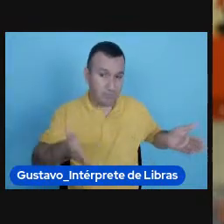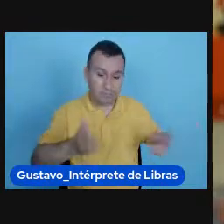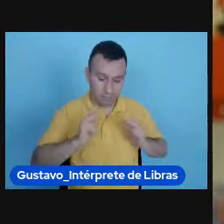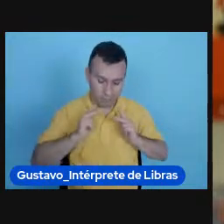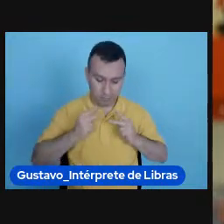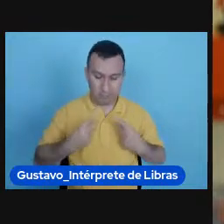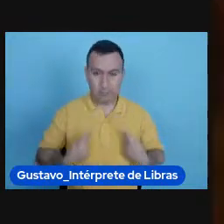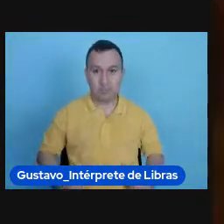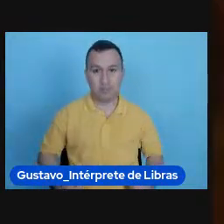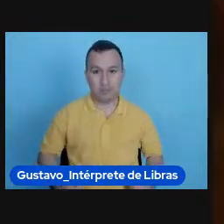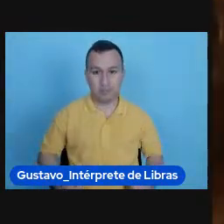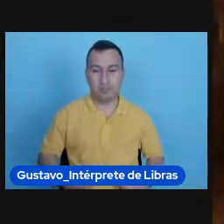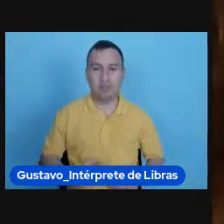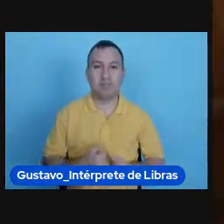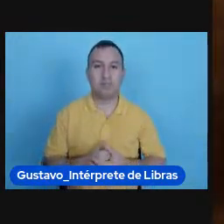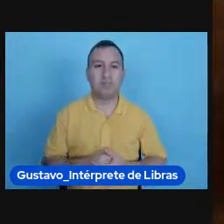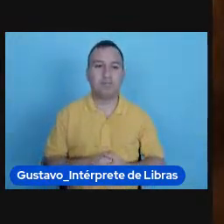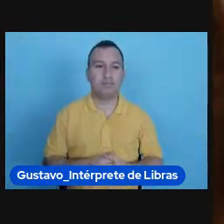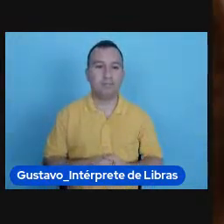isso, assim, não tem.